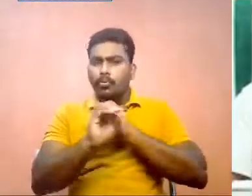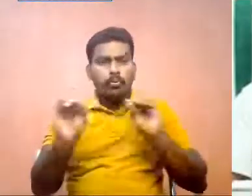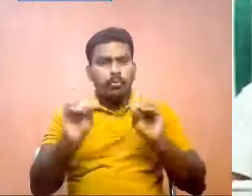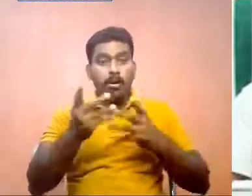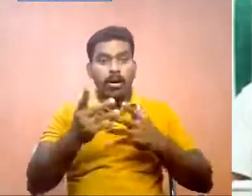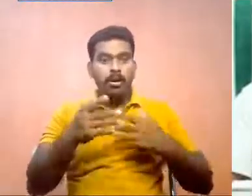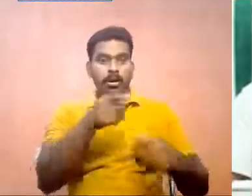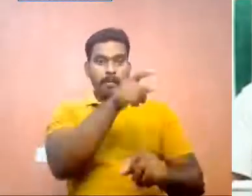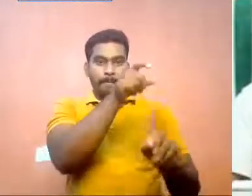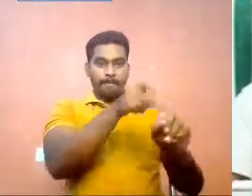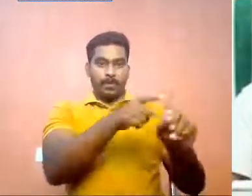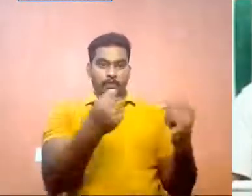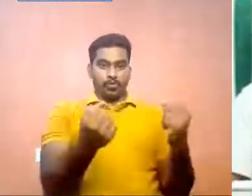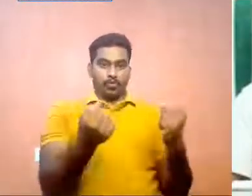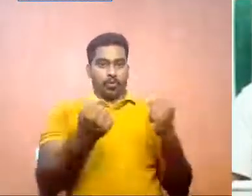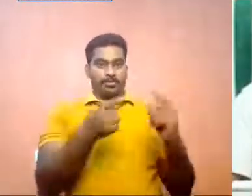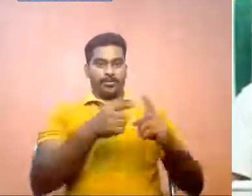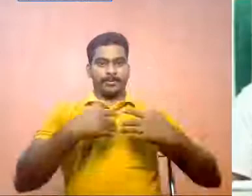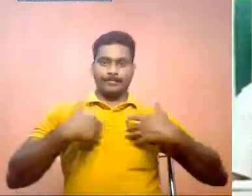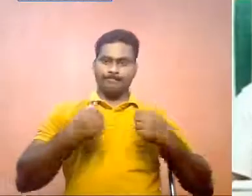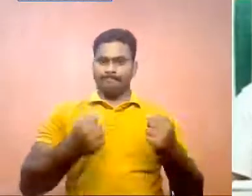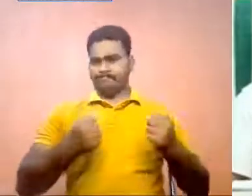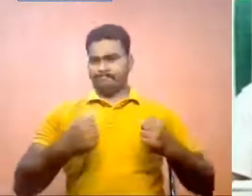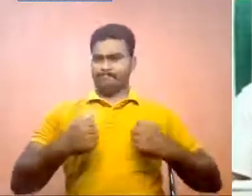സംഭാവന ചെയ്യാൻ അദ്ദേഹത്തിന് കഴിയും.